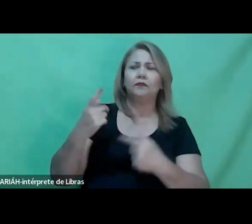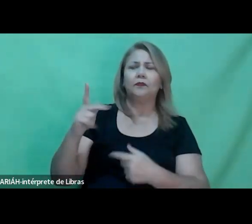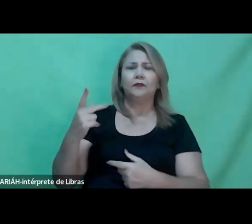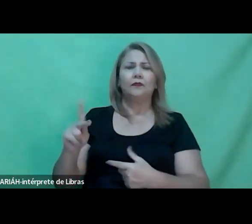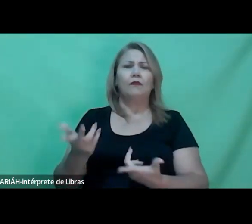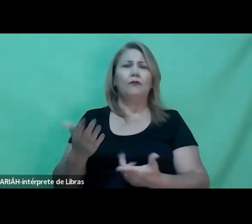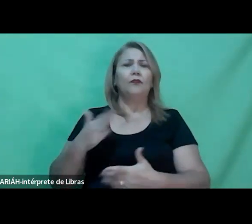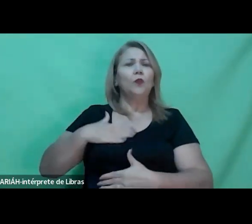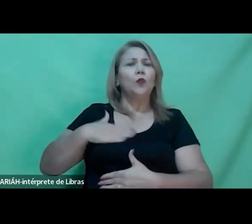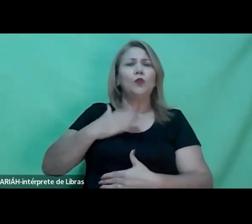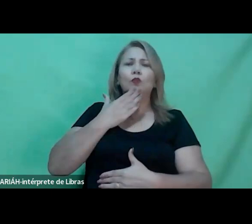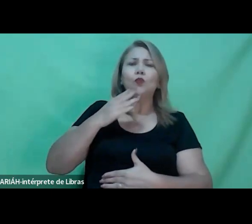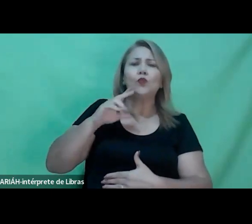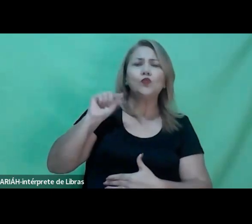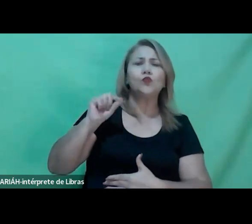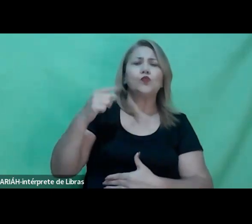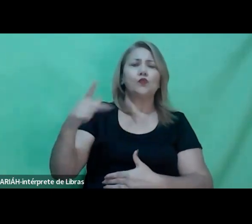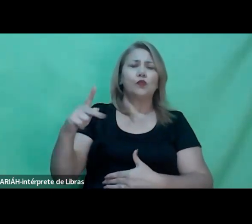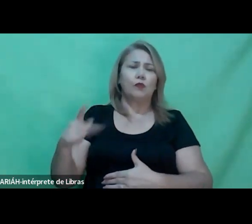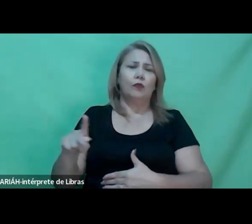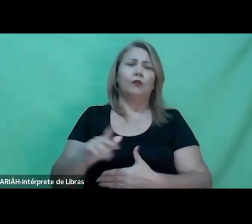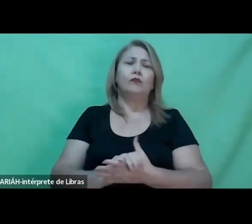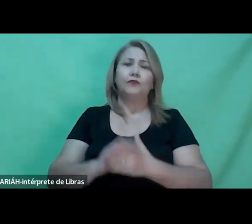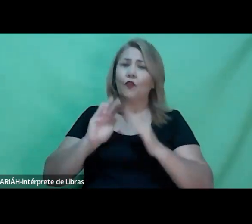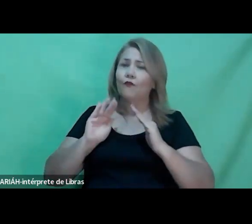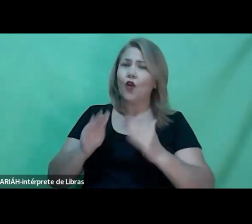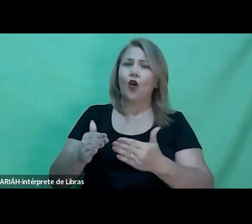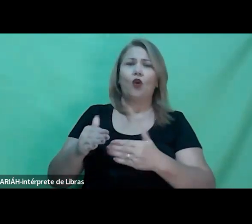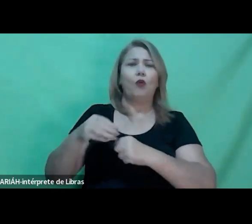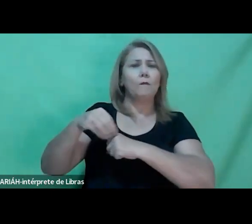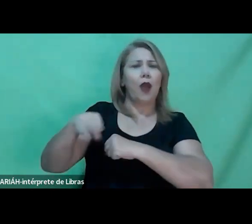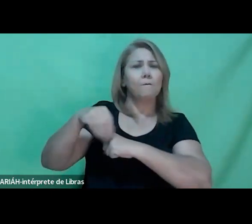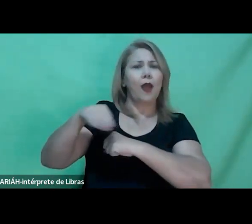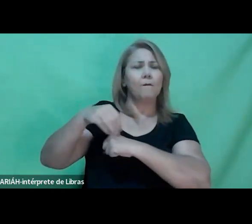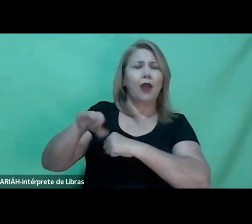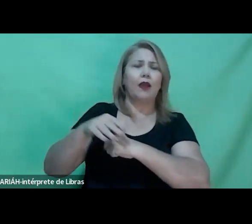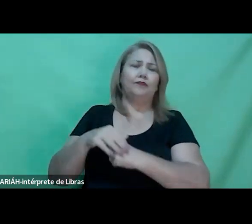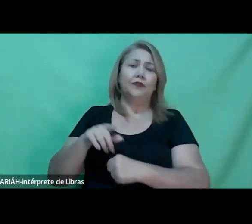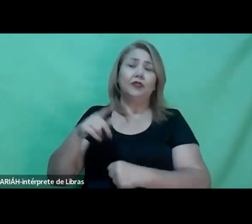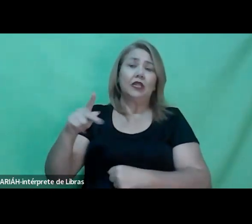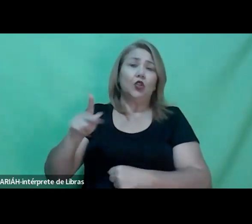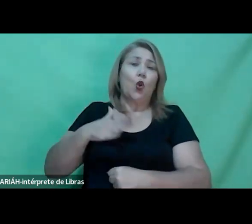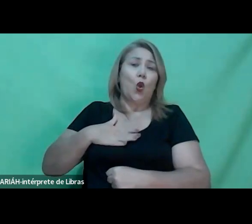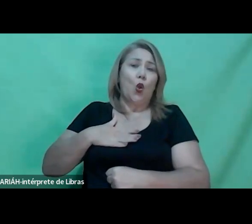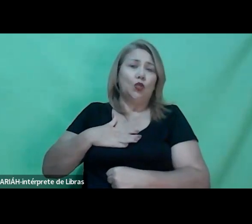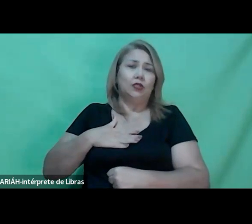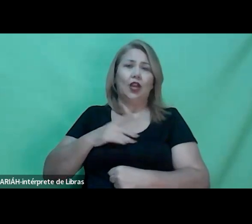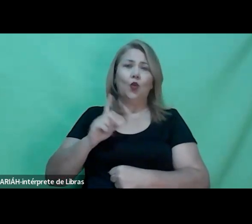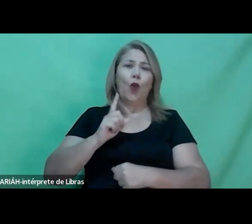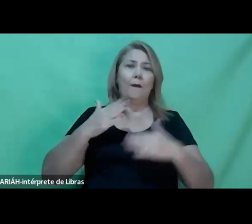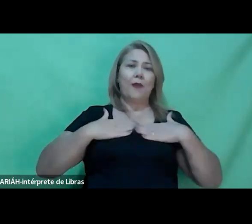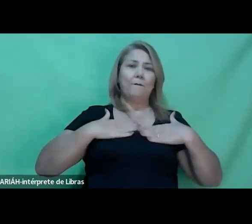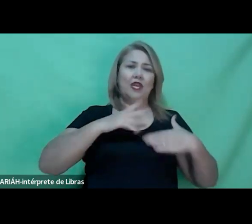gustos enfocar la descripción hacia lo que le interesa Y le gusta no lo que me interesa o me gusta a